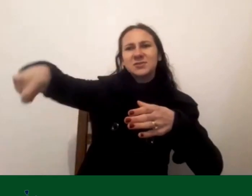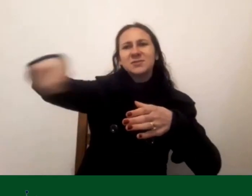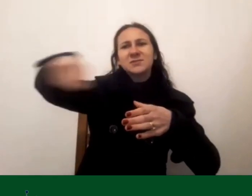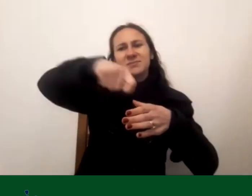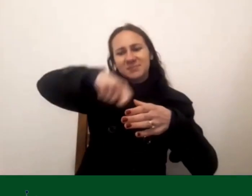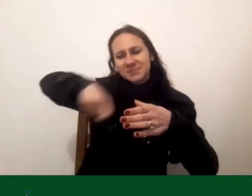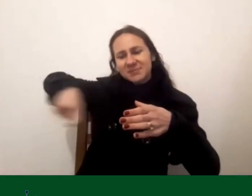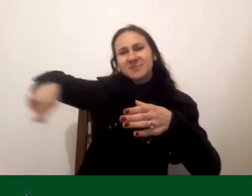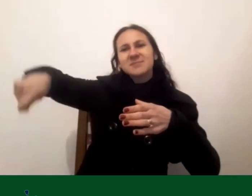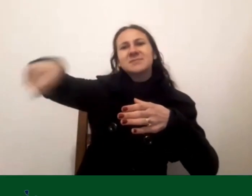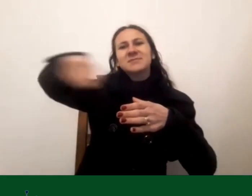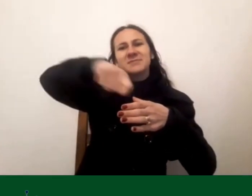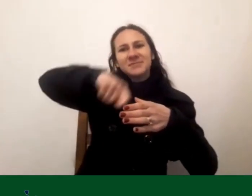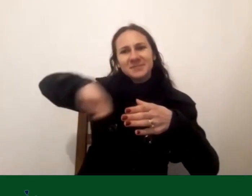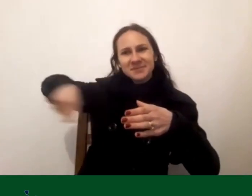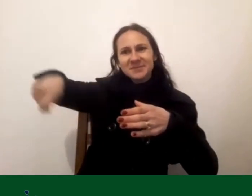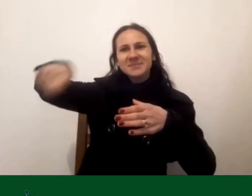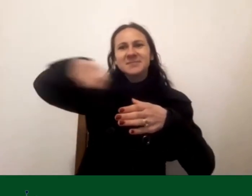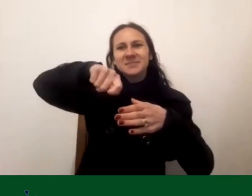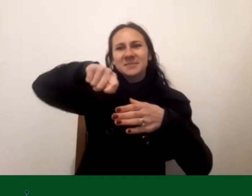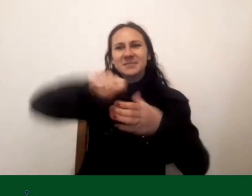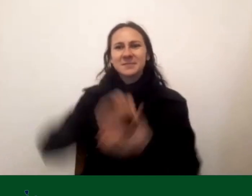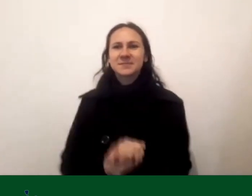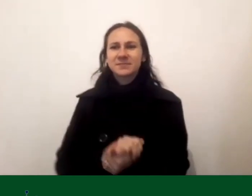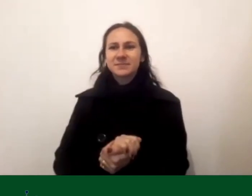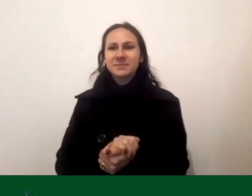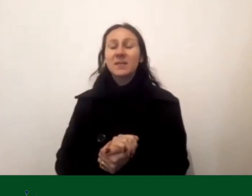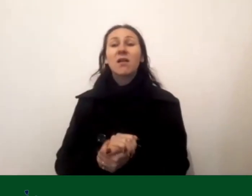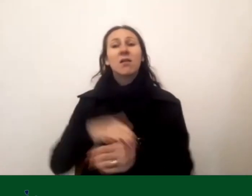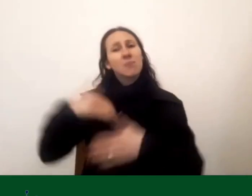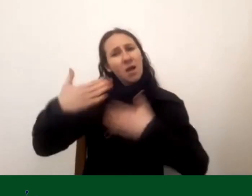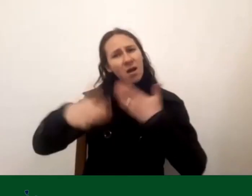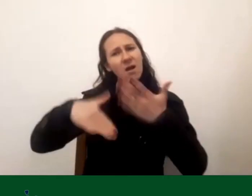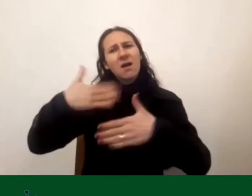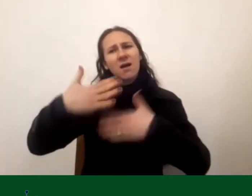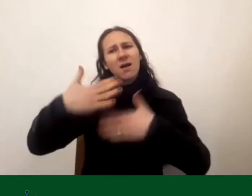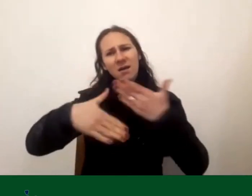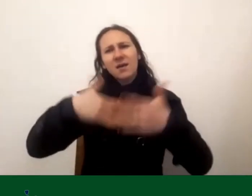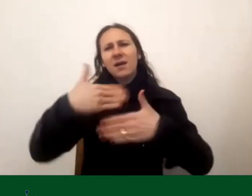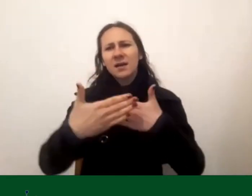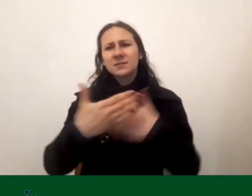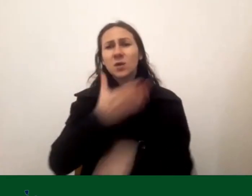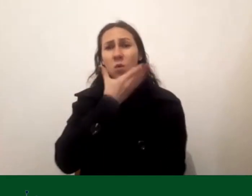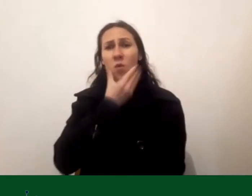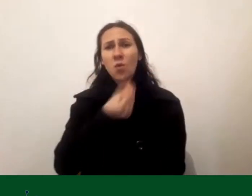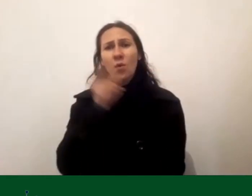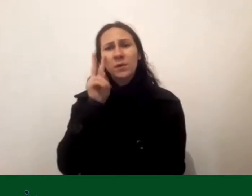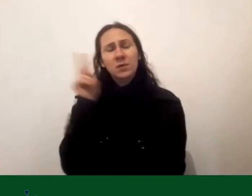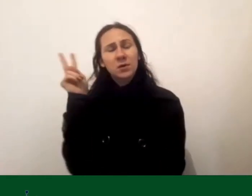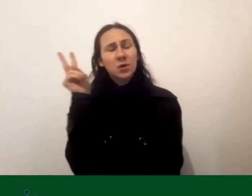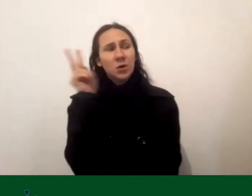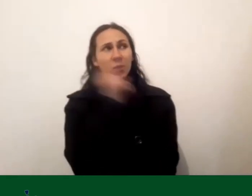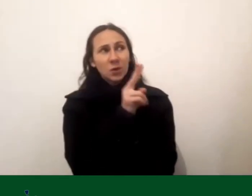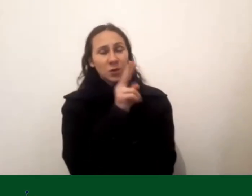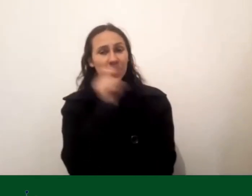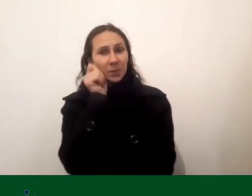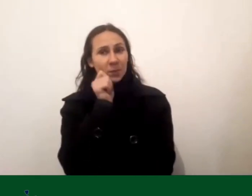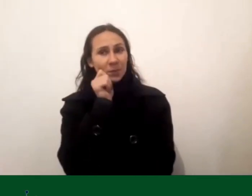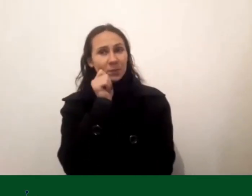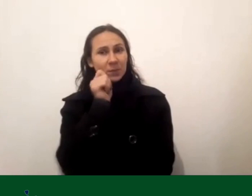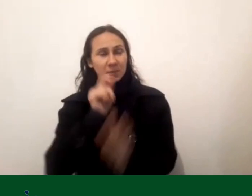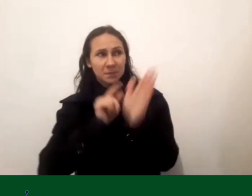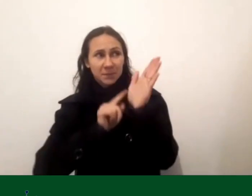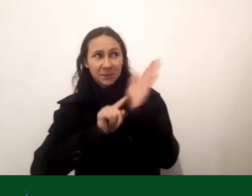do caldeirão. Depois de um tempinho, ele olhou para ela e disse: "Olha,